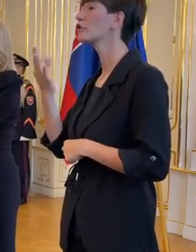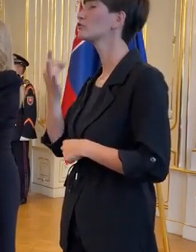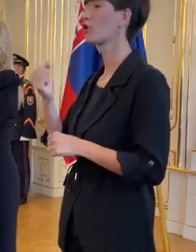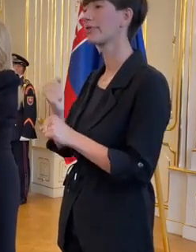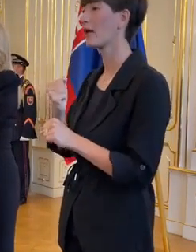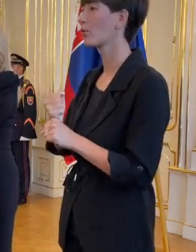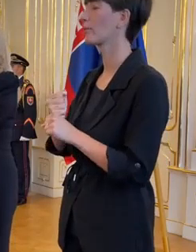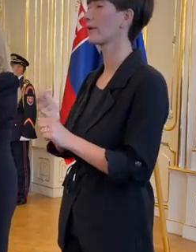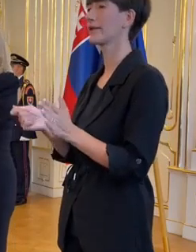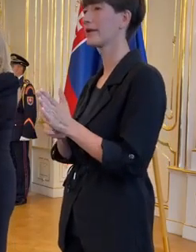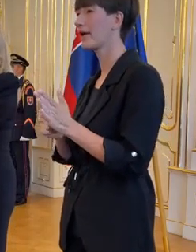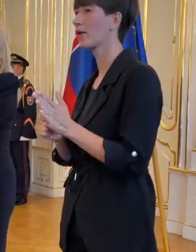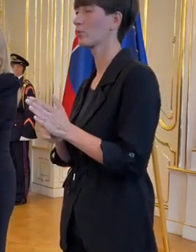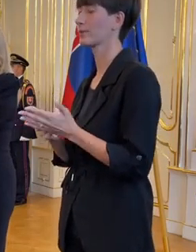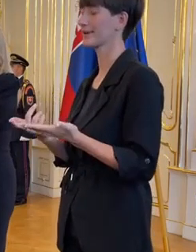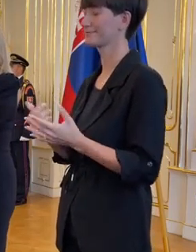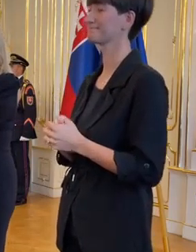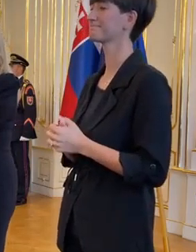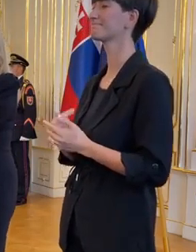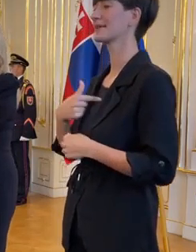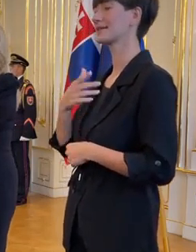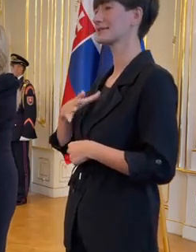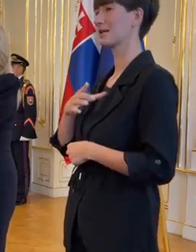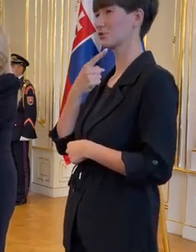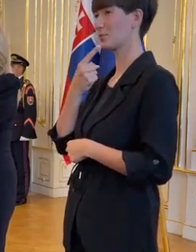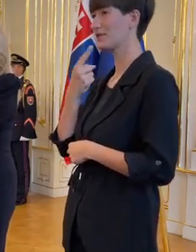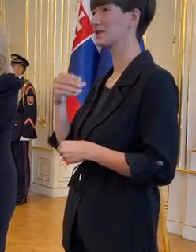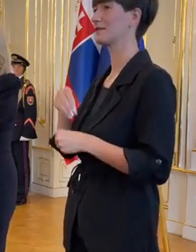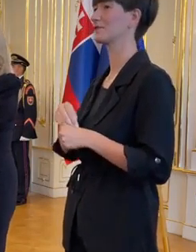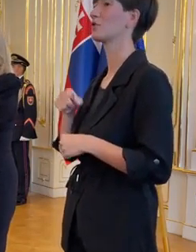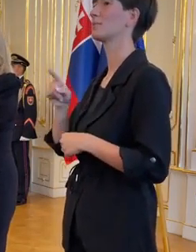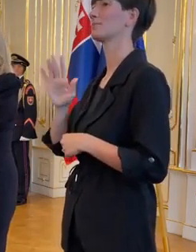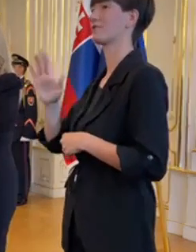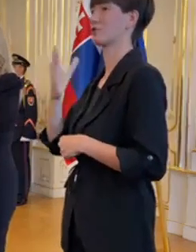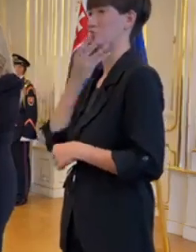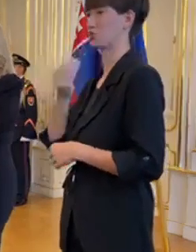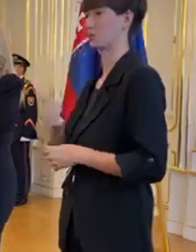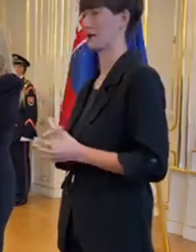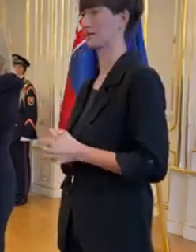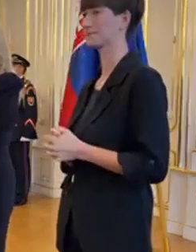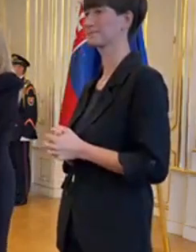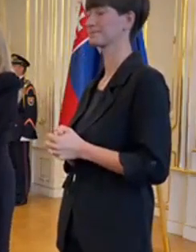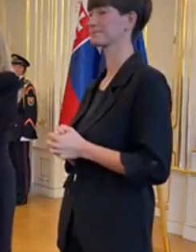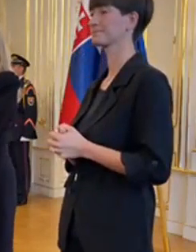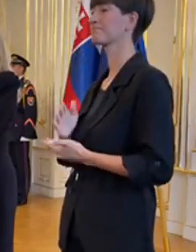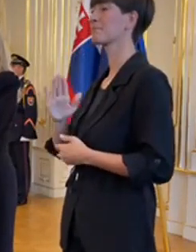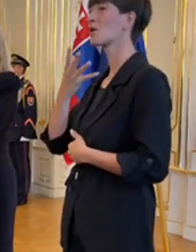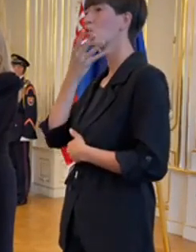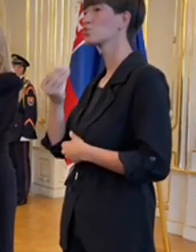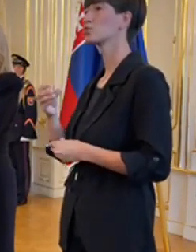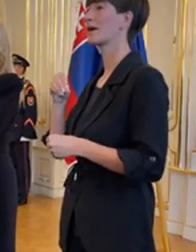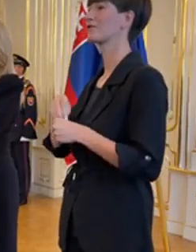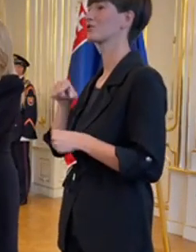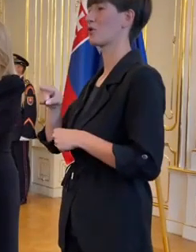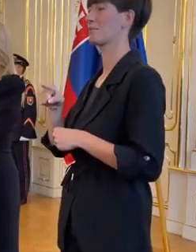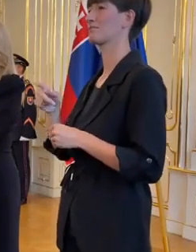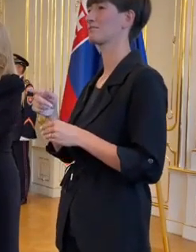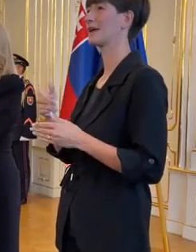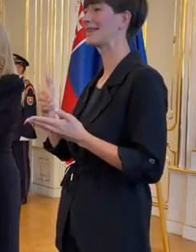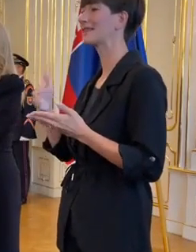Dovolte mi pri tejto príležitosti povedať najmä to, o čo ste sa pričinili. Predovšetkým o vstup ďalšej veľkej automobilky